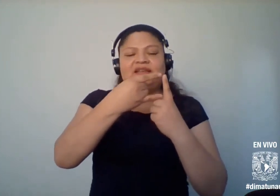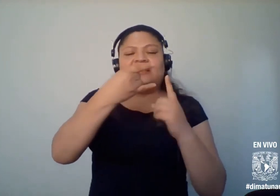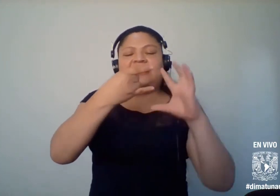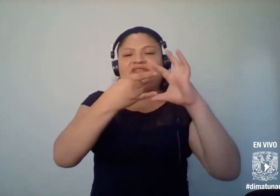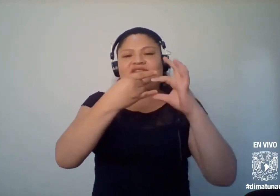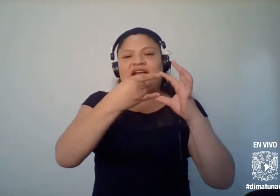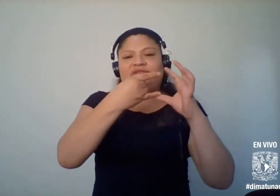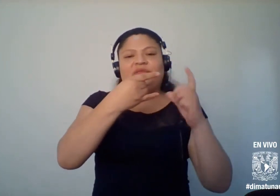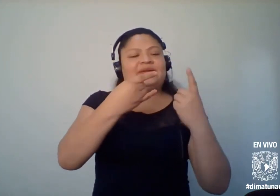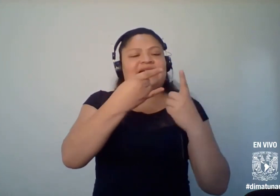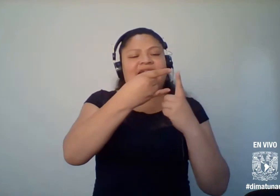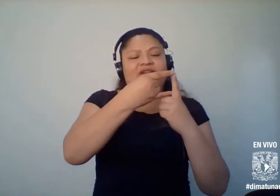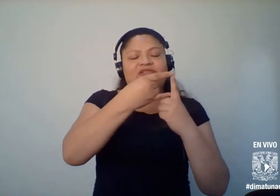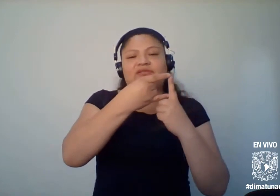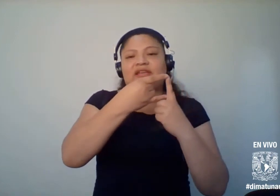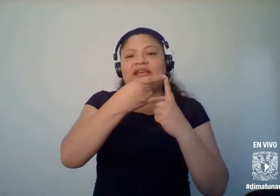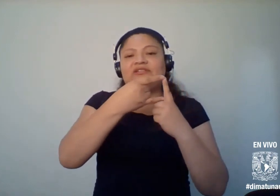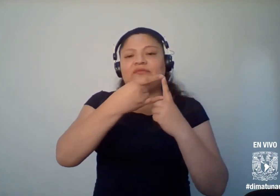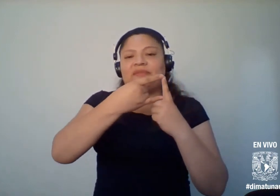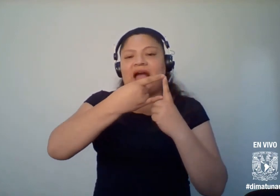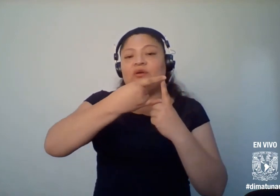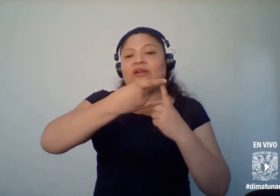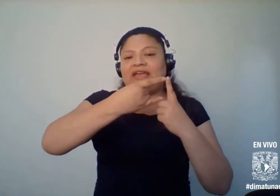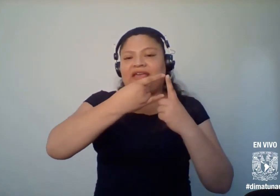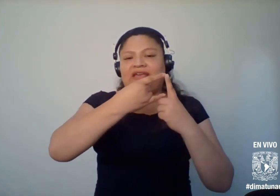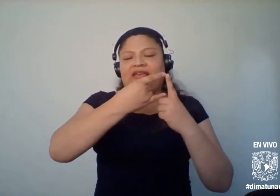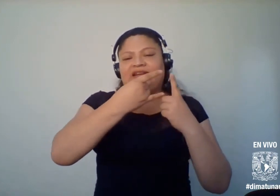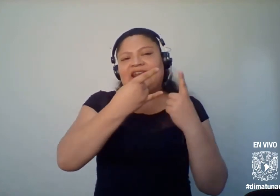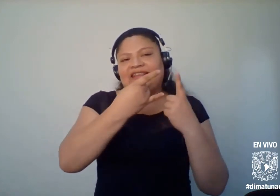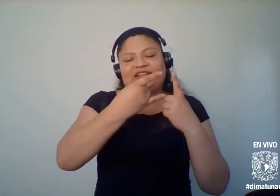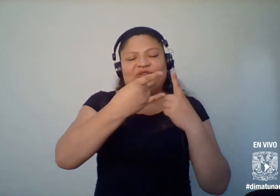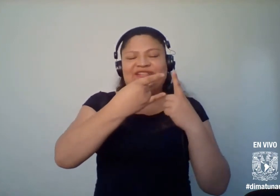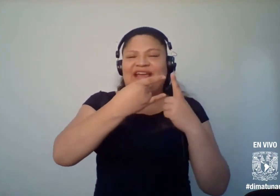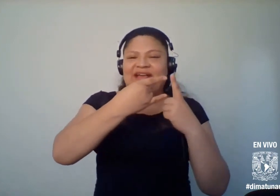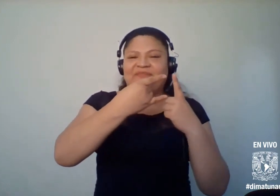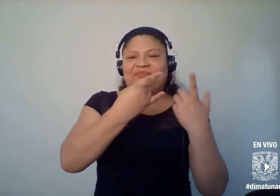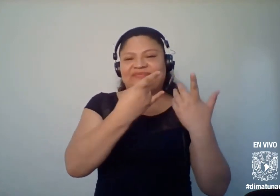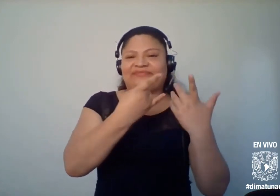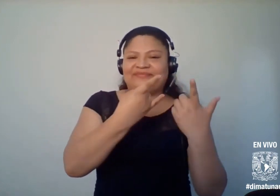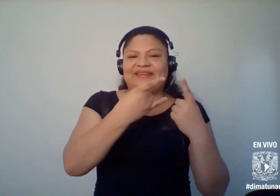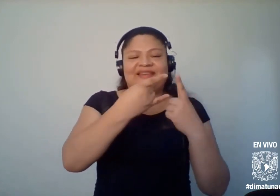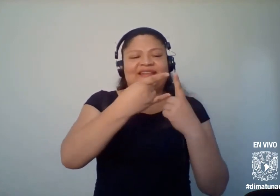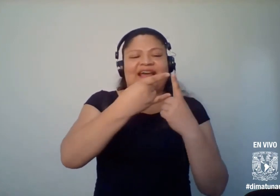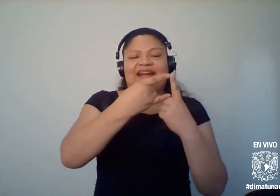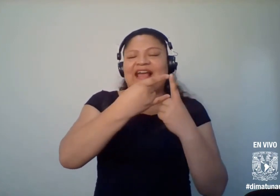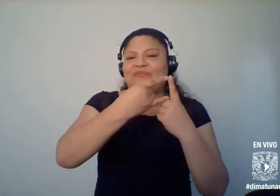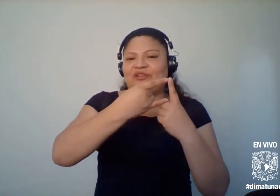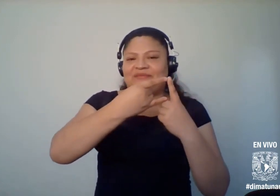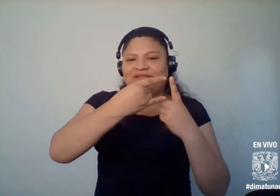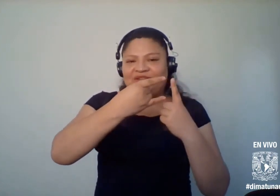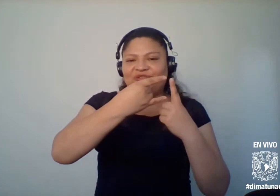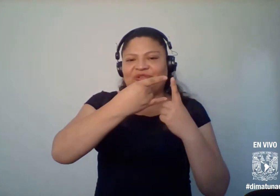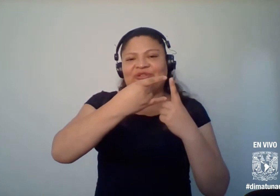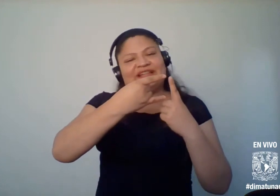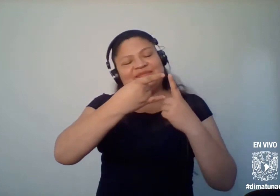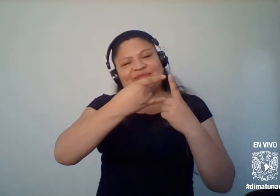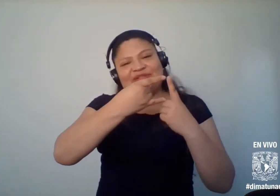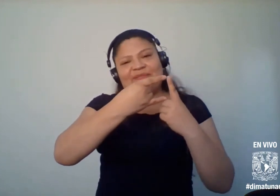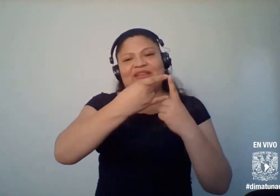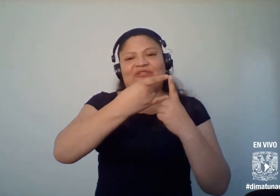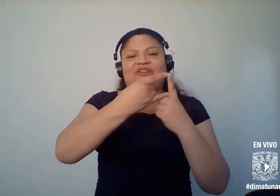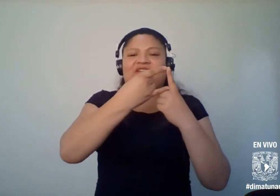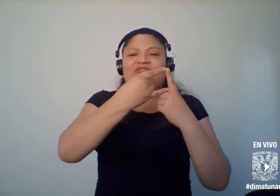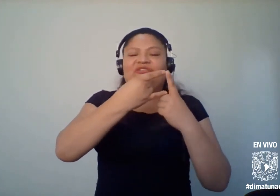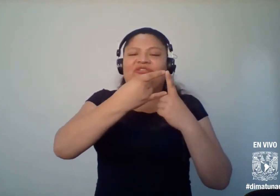vértices, que estos lados son paralelos. Eso, aunque en realidad no sea tan real porque mis dedos no son del